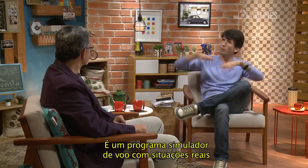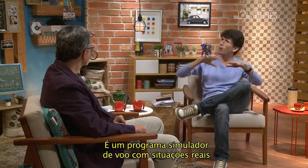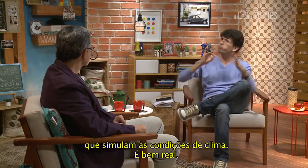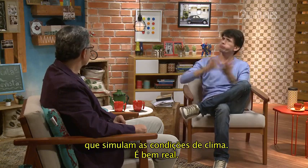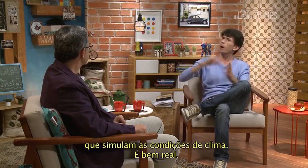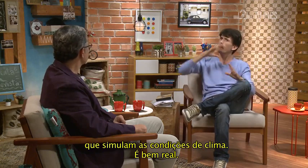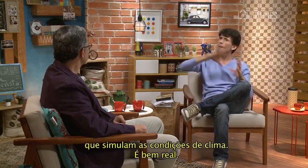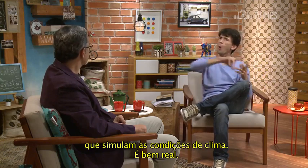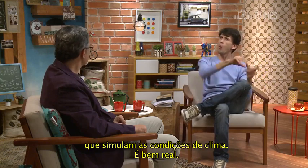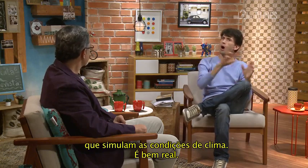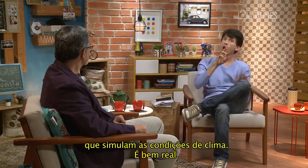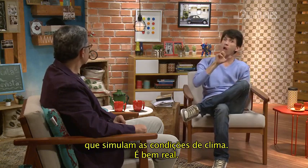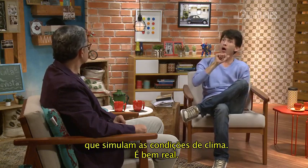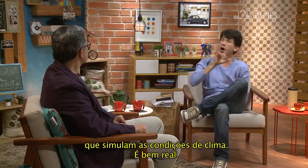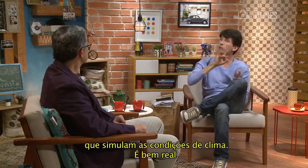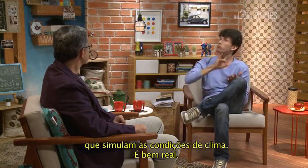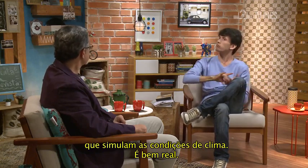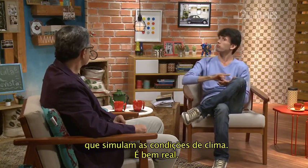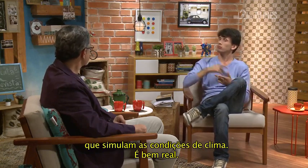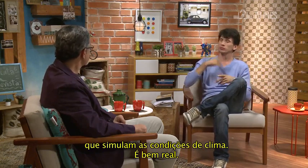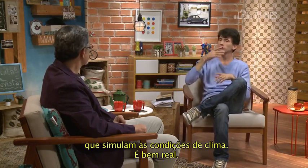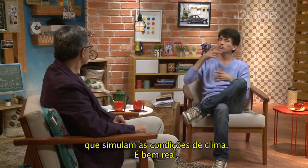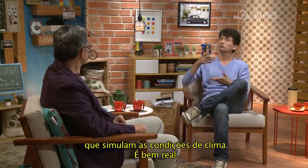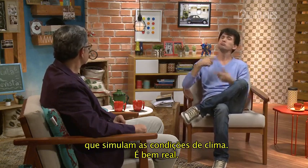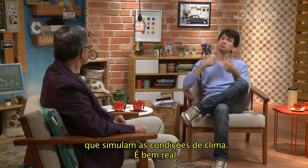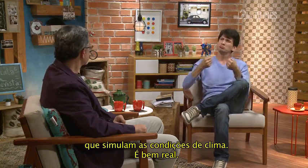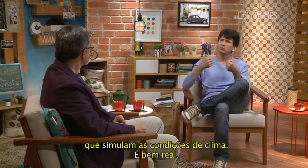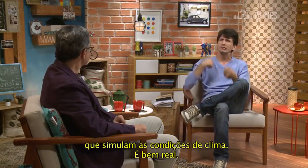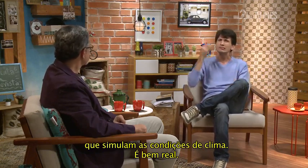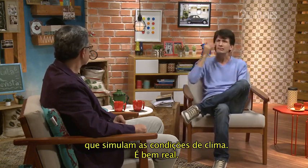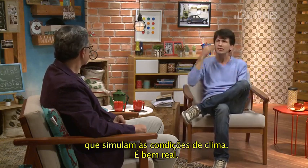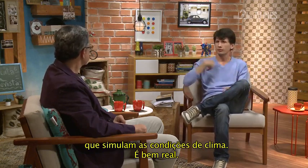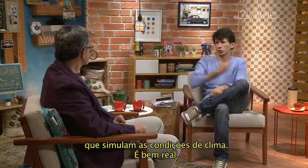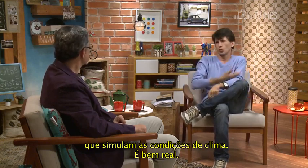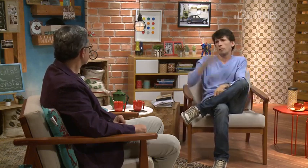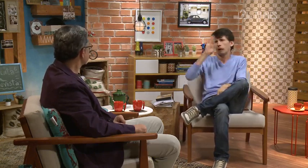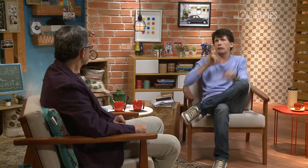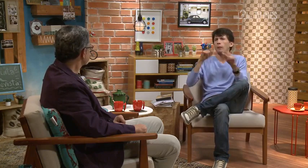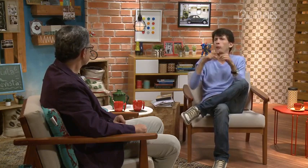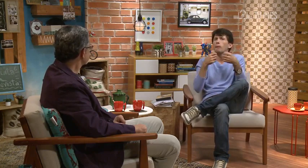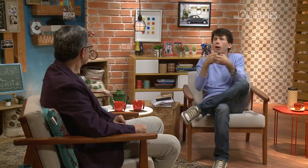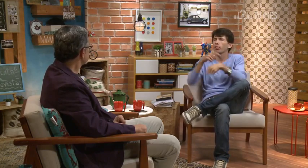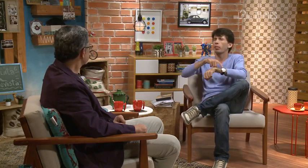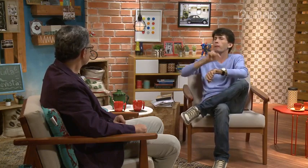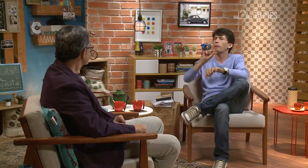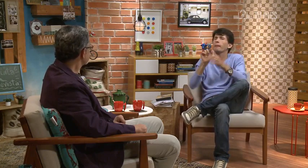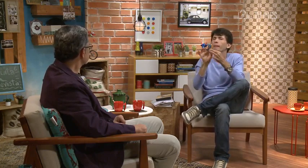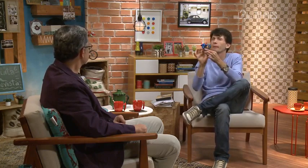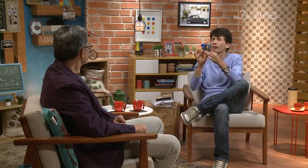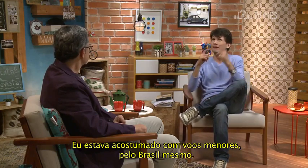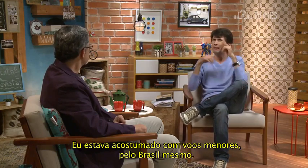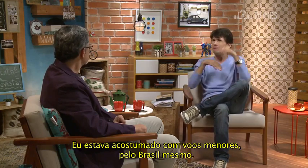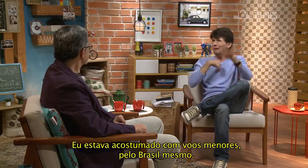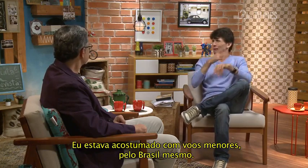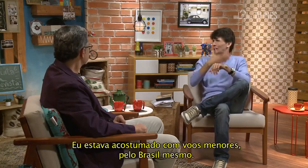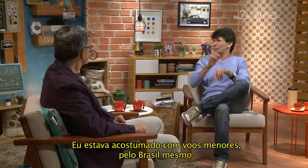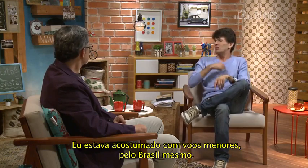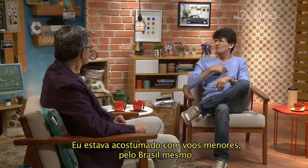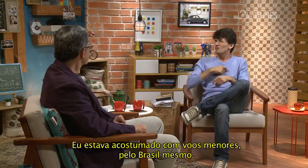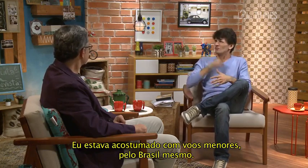que simulam as condições de clima é bem real e eu estava acostumado com